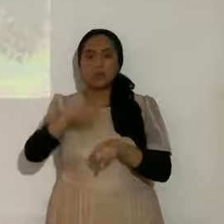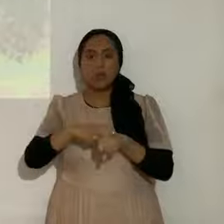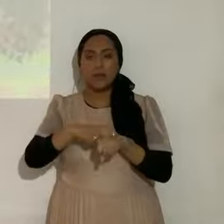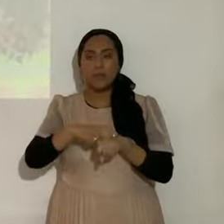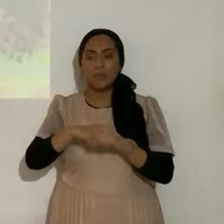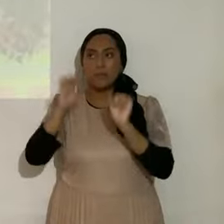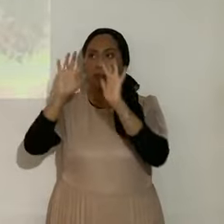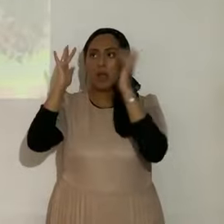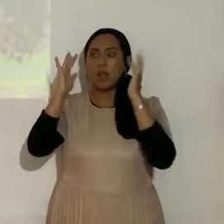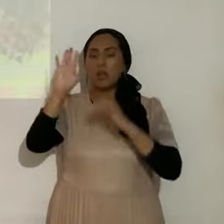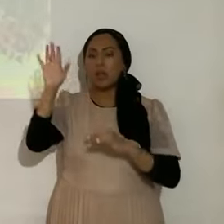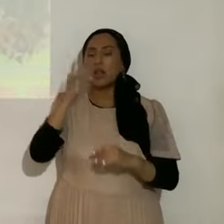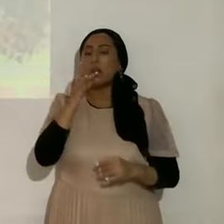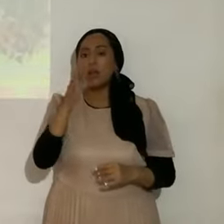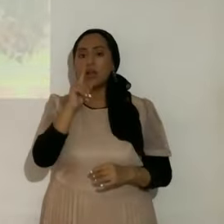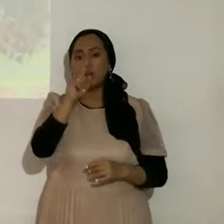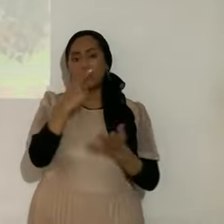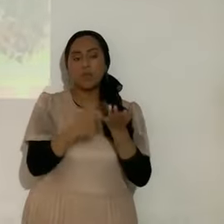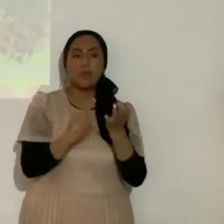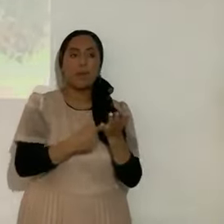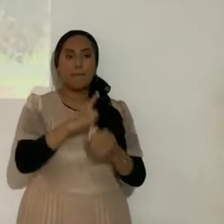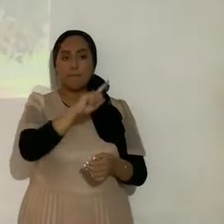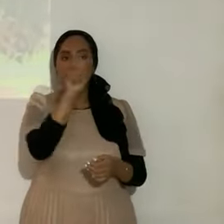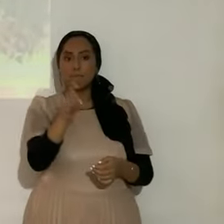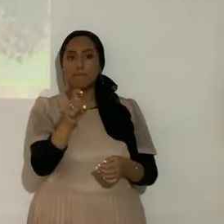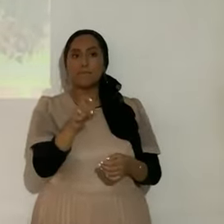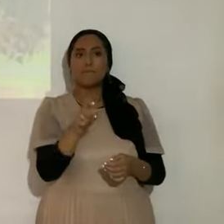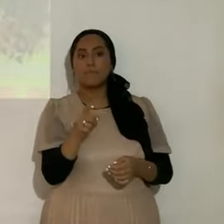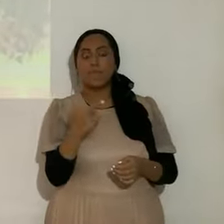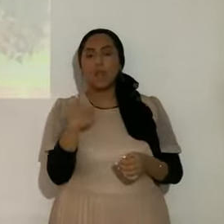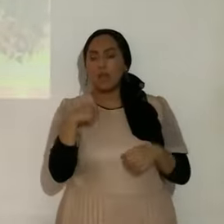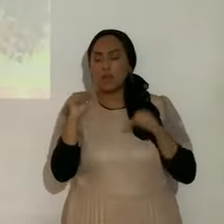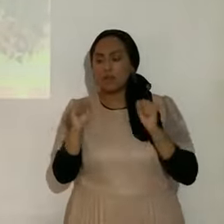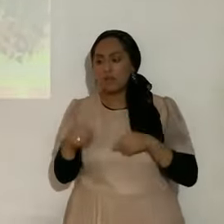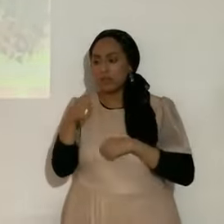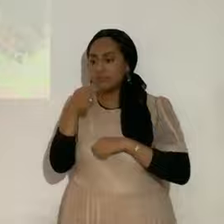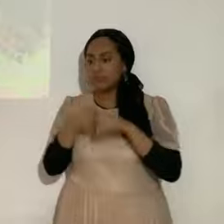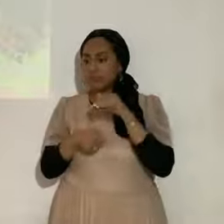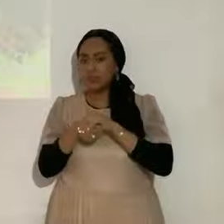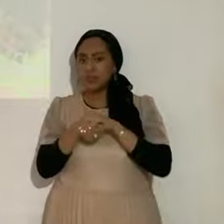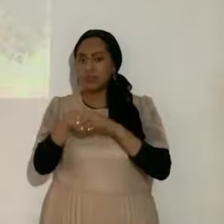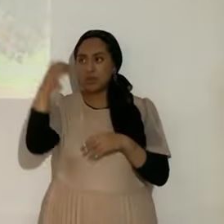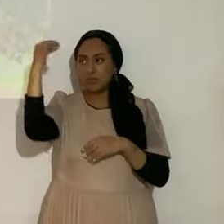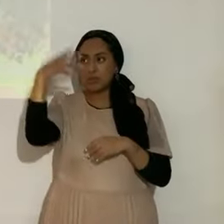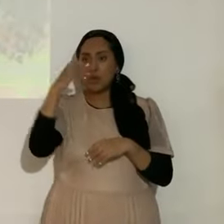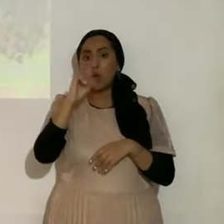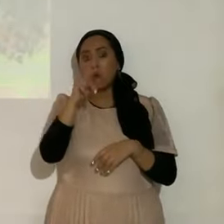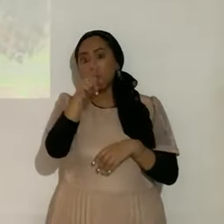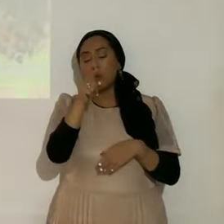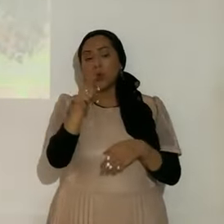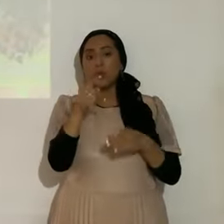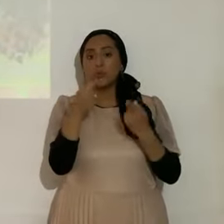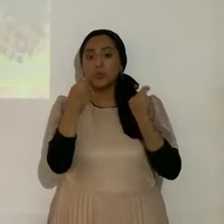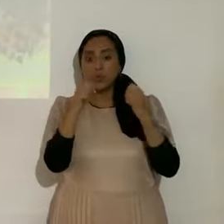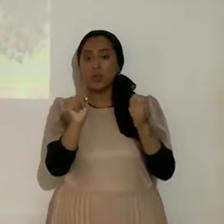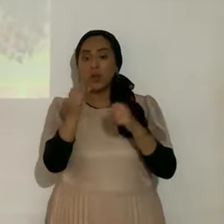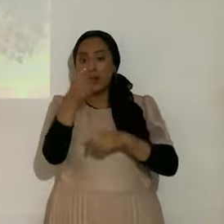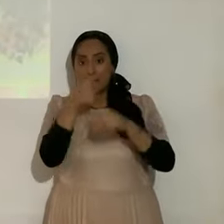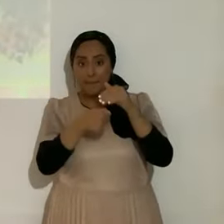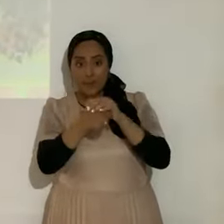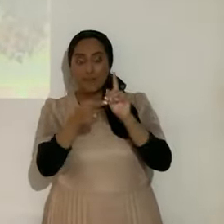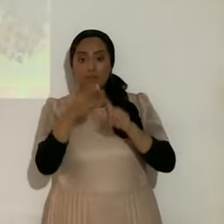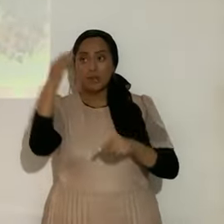luz. Tú te has preguntado, ¿me podré esconder del sol? ¿O tú alguna vez has tratado de esconderte